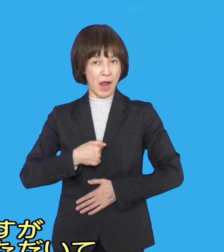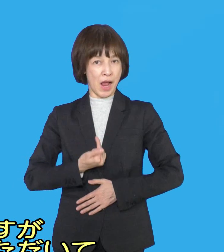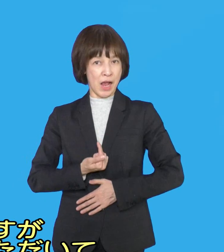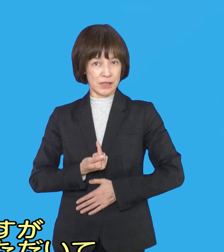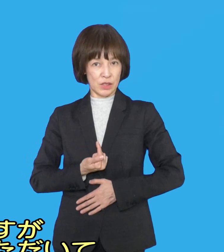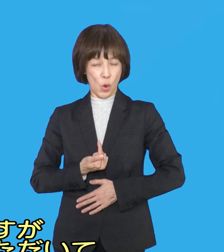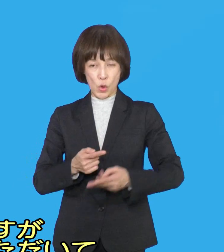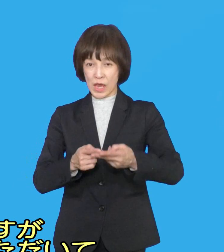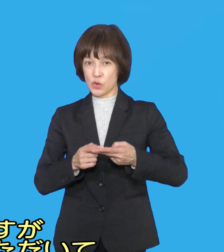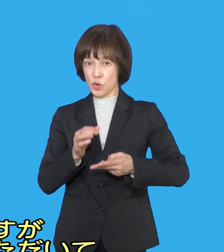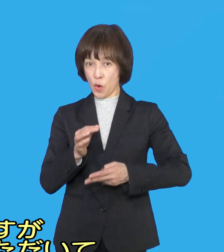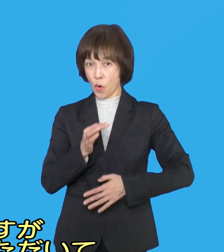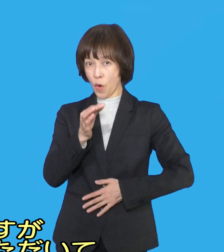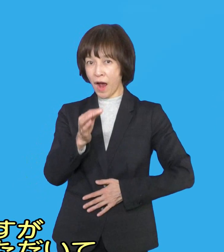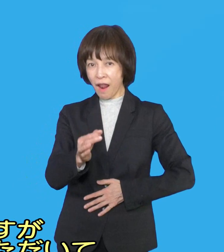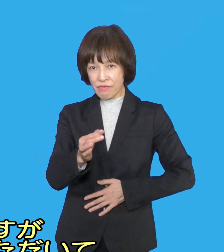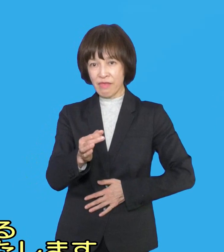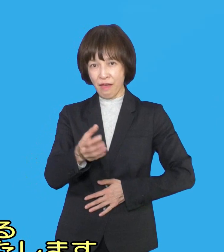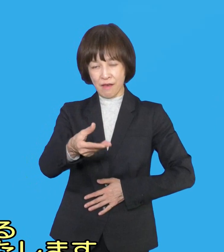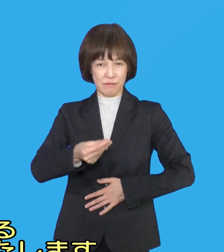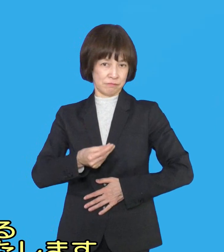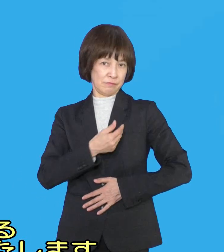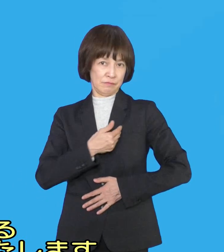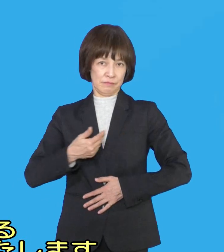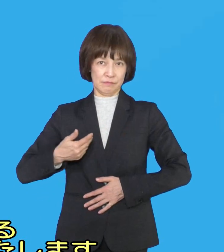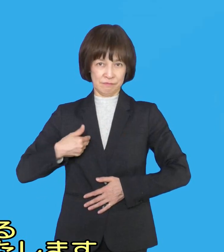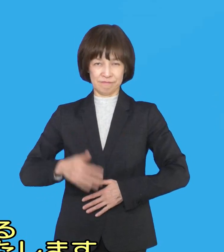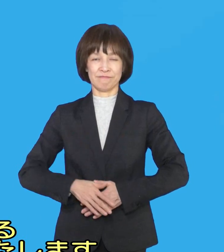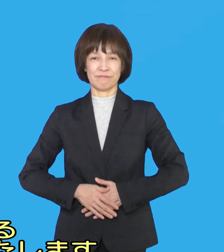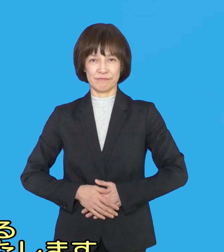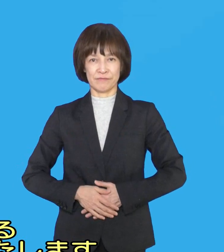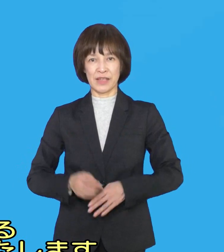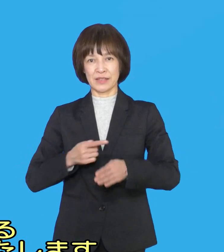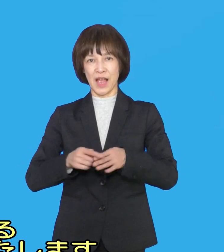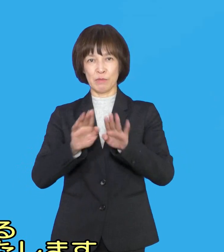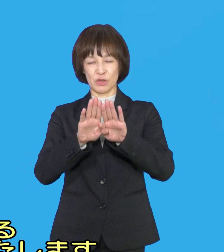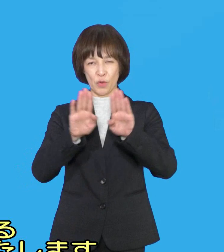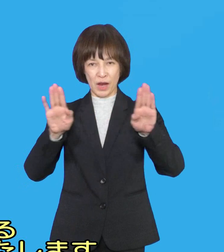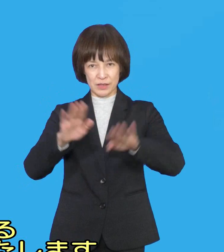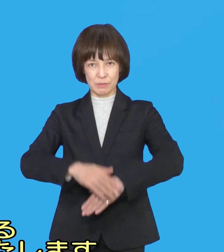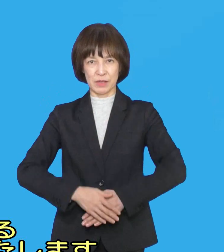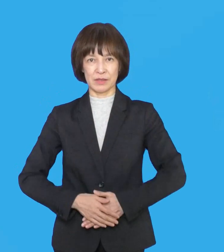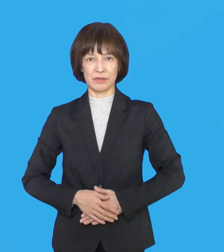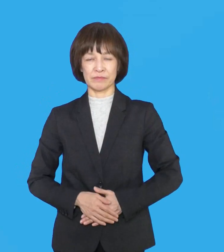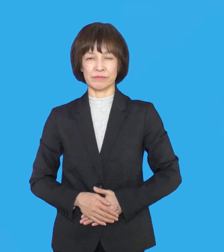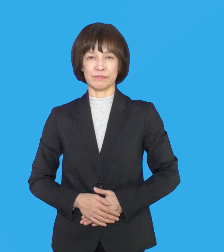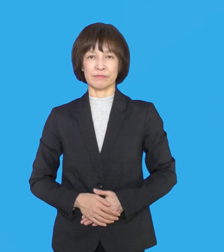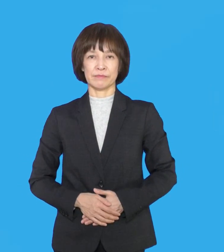が、郵送料を払っていただいて受け取りいただけるサービスを開始をいたします。